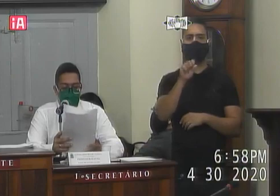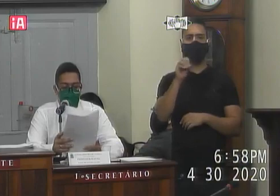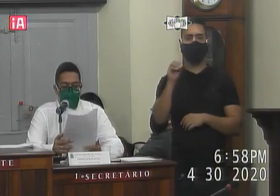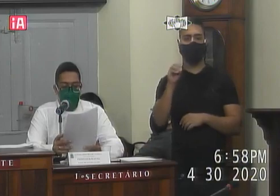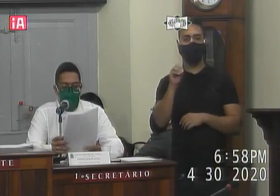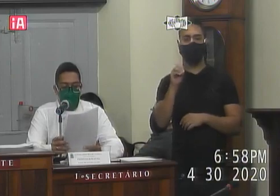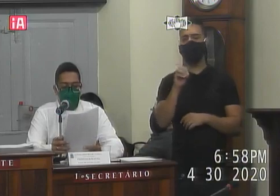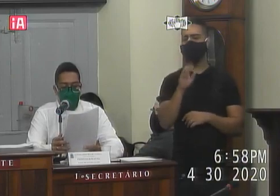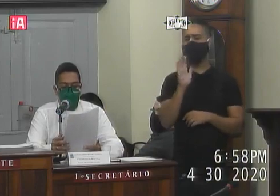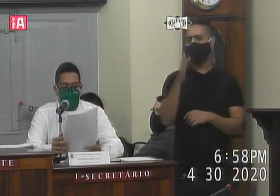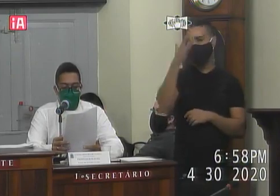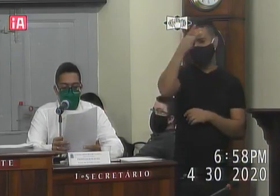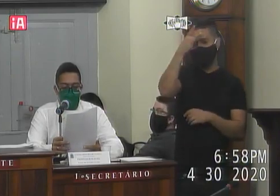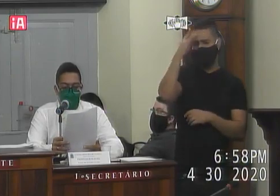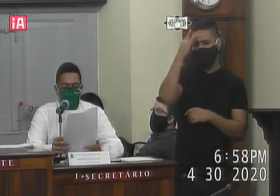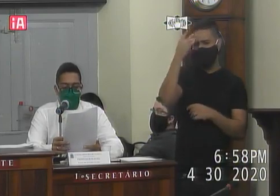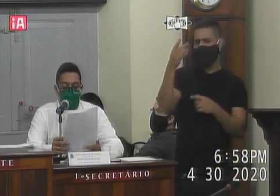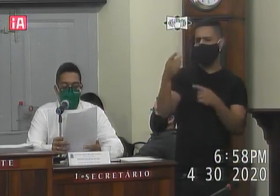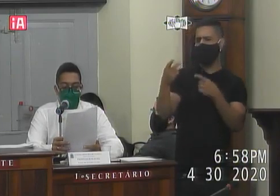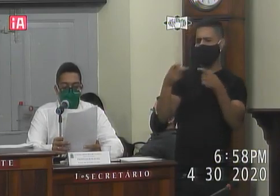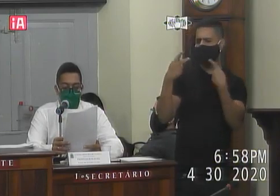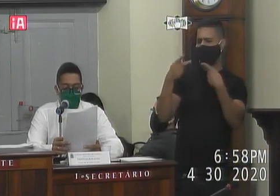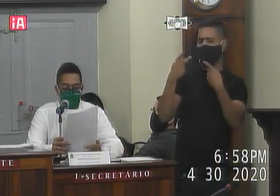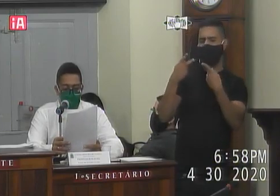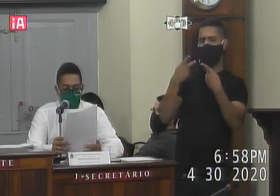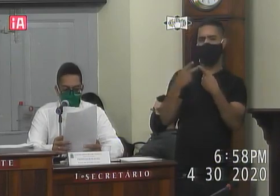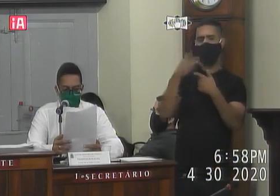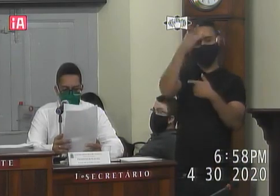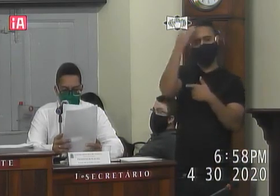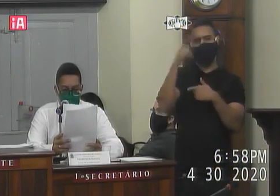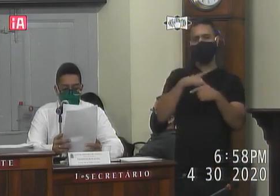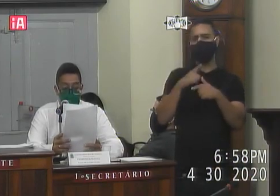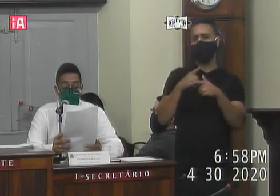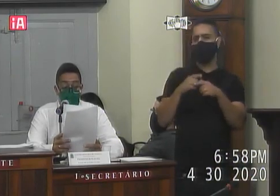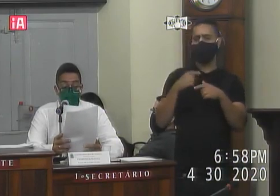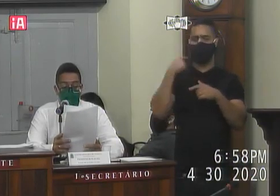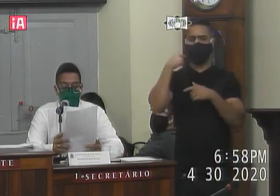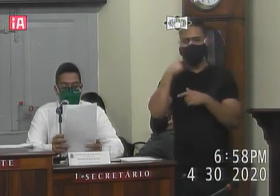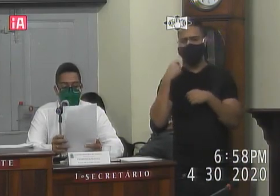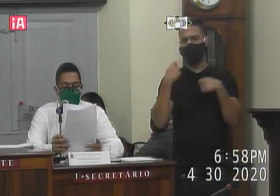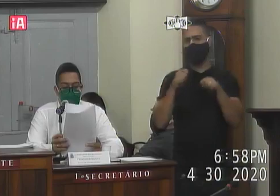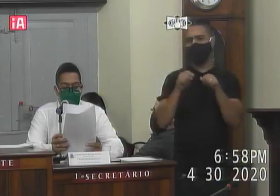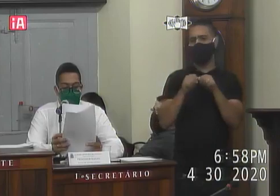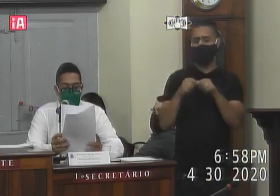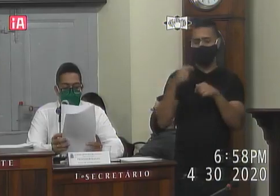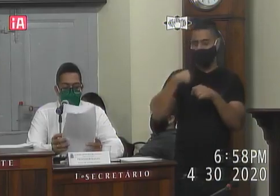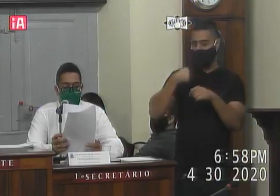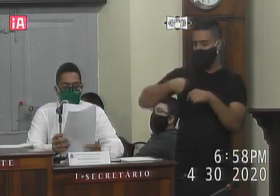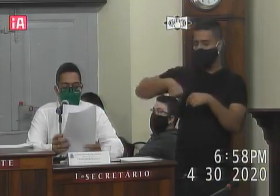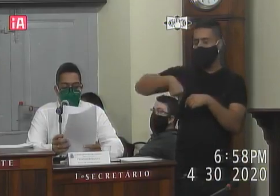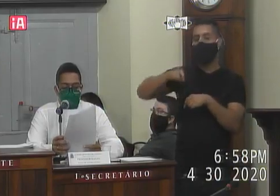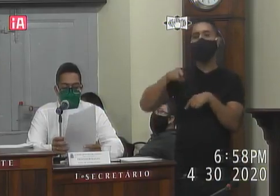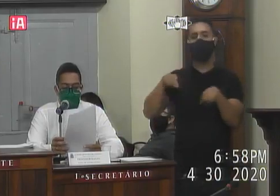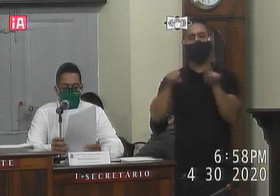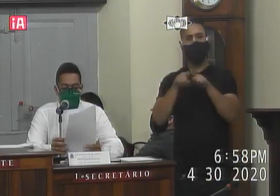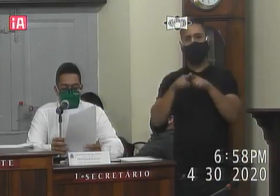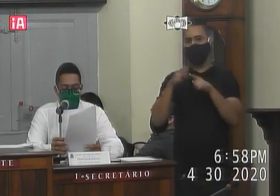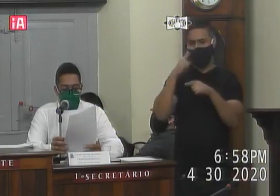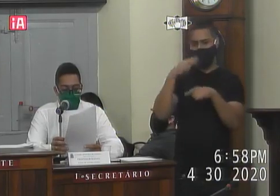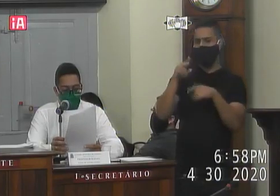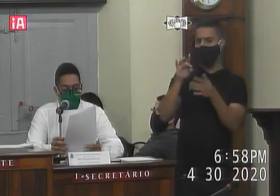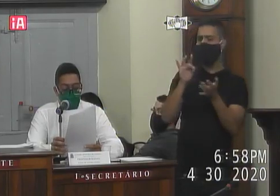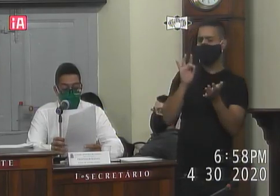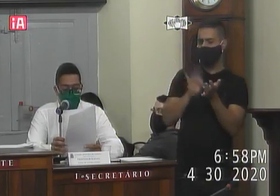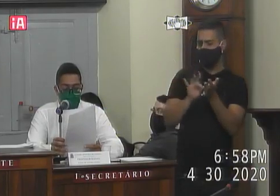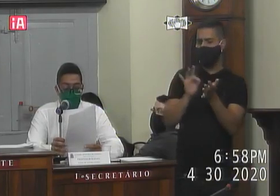as constantes reclamações que estão sendo formuladas por moradores das imediações, fui até referida à localidade para constatar as